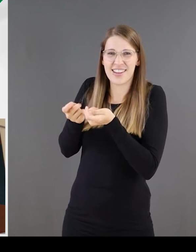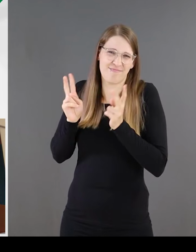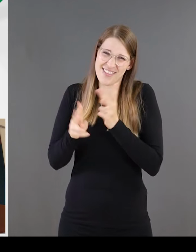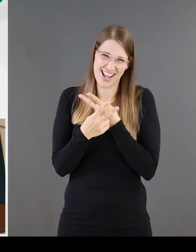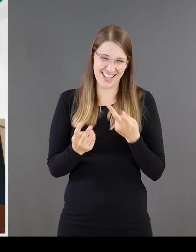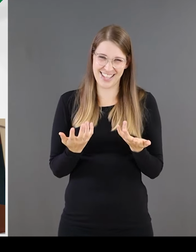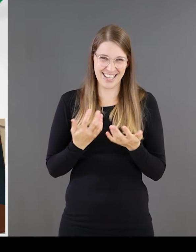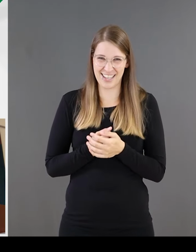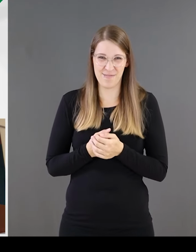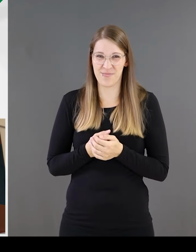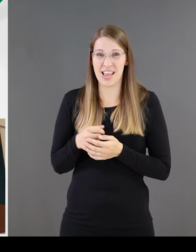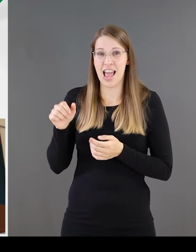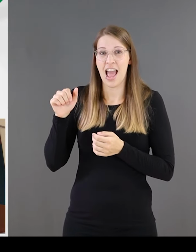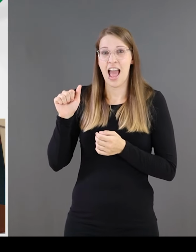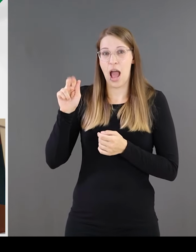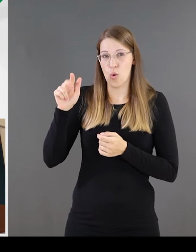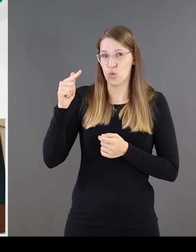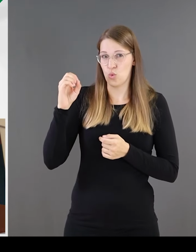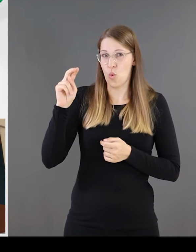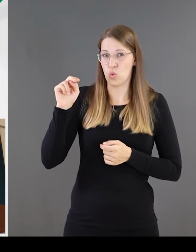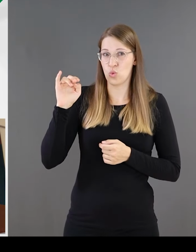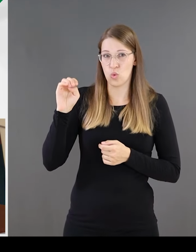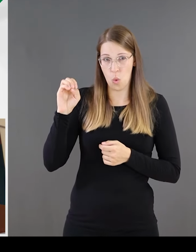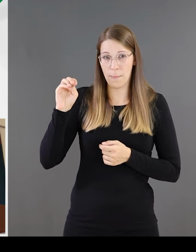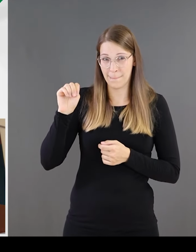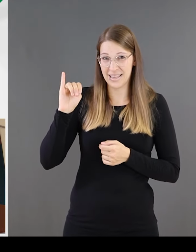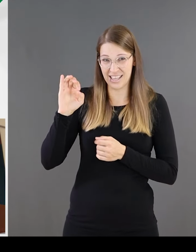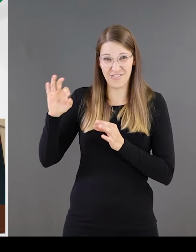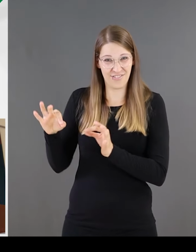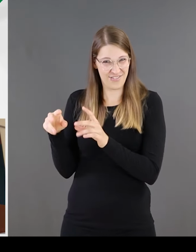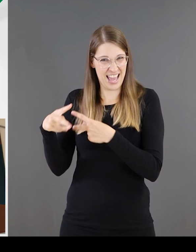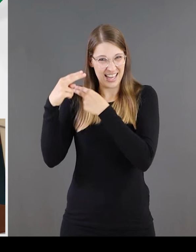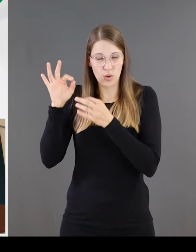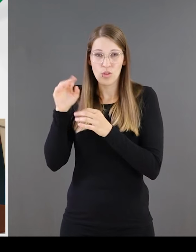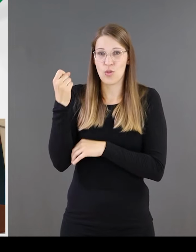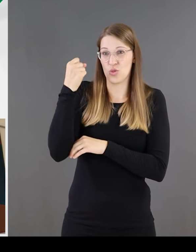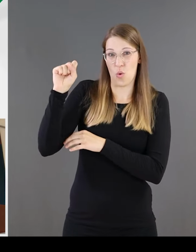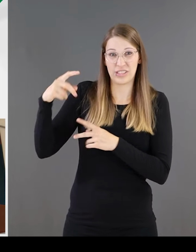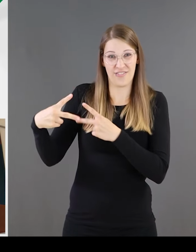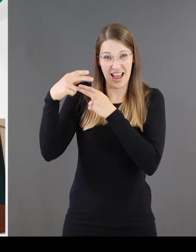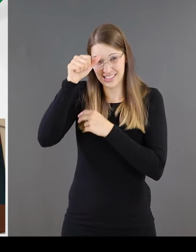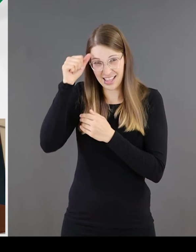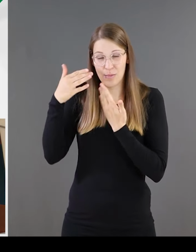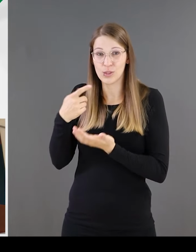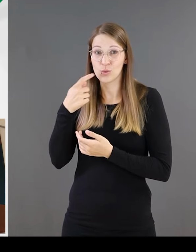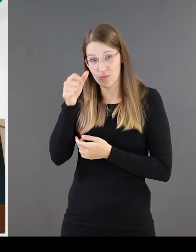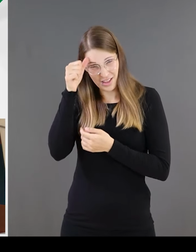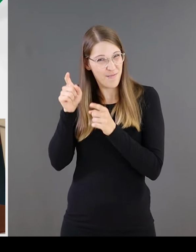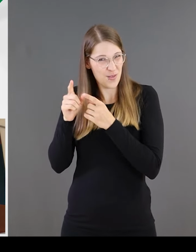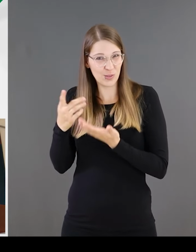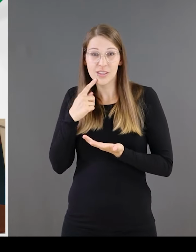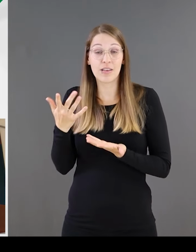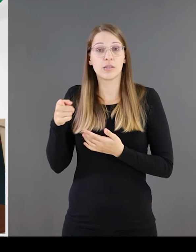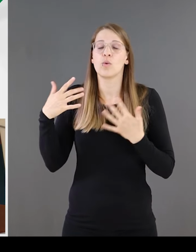Volksmund genannt wird, ist eine ganz besondere Entwicklungsphase bei kleinen Kindern. In dieser Zeit erleben Kinder